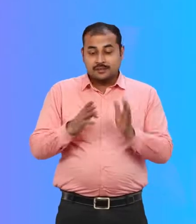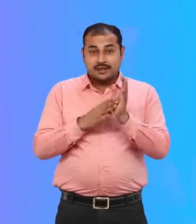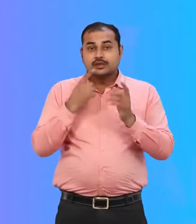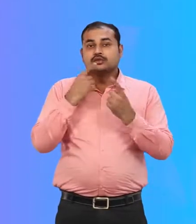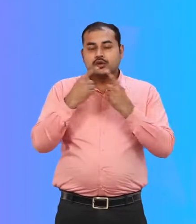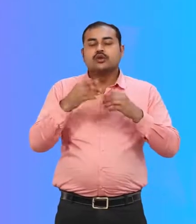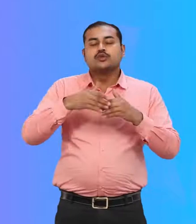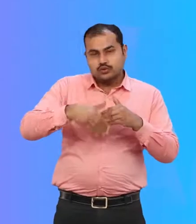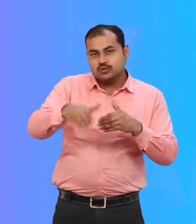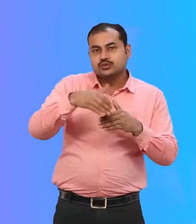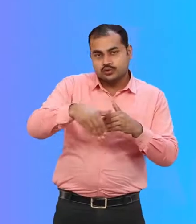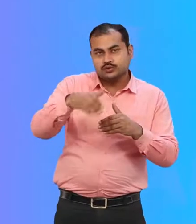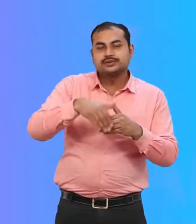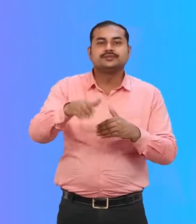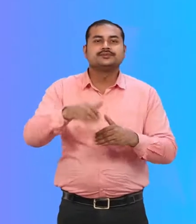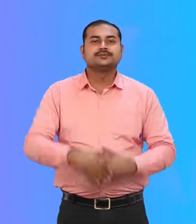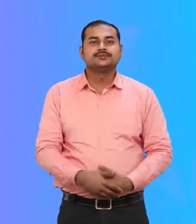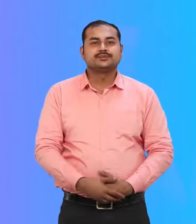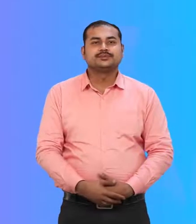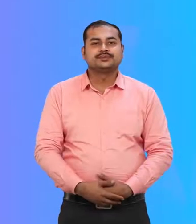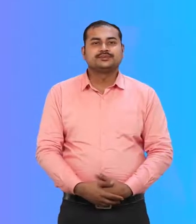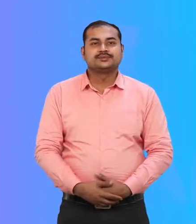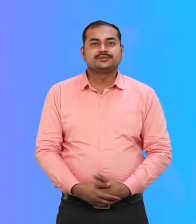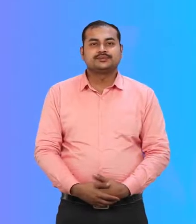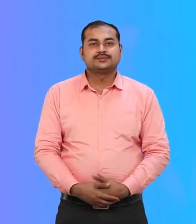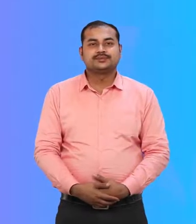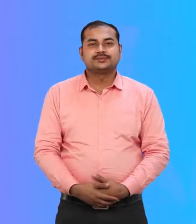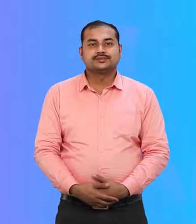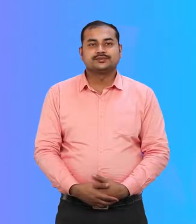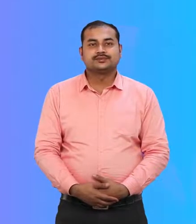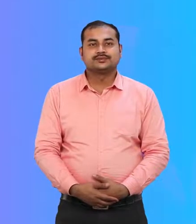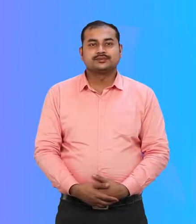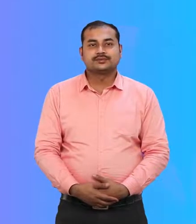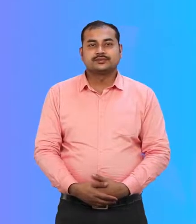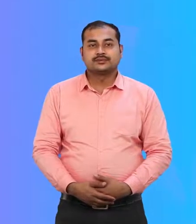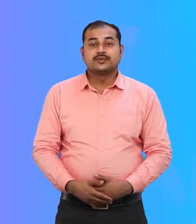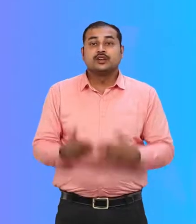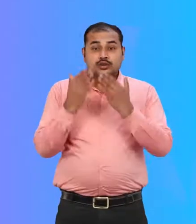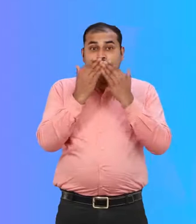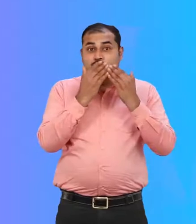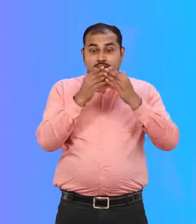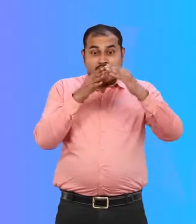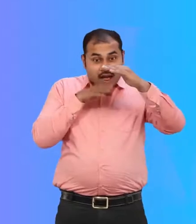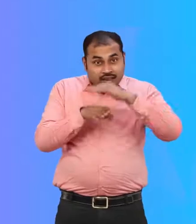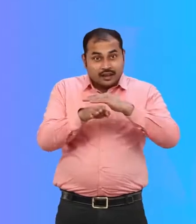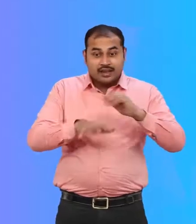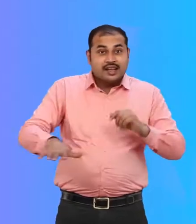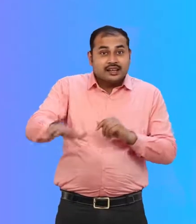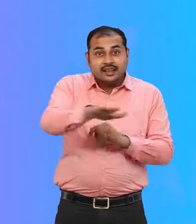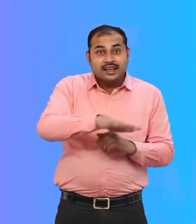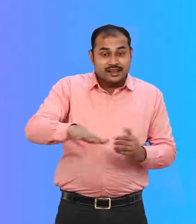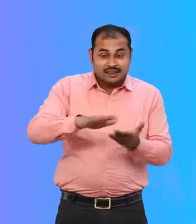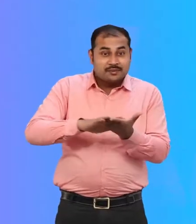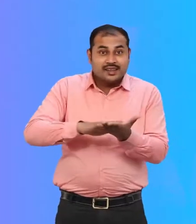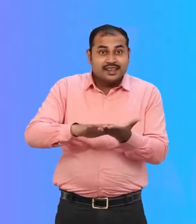ने अपनी बात जारी रखते हुए माया कहती है झाल है यही नहीं स्कूल